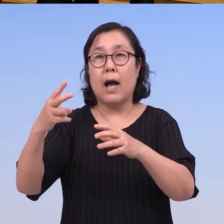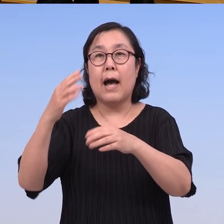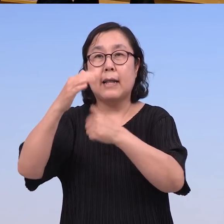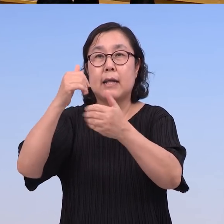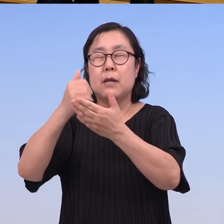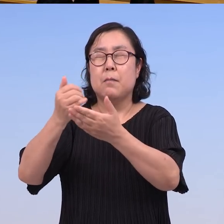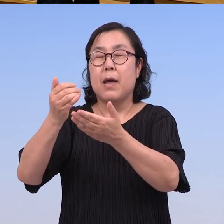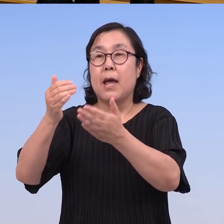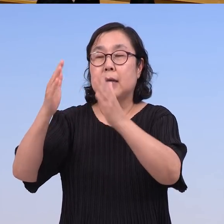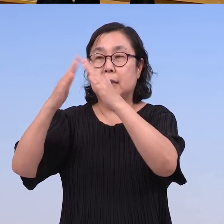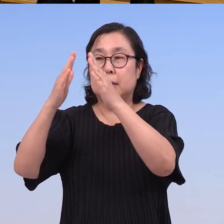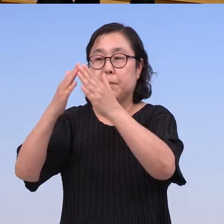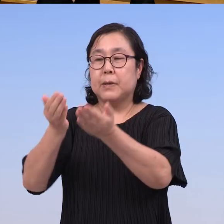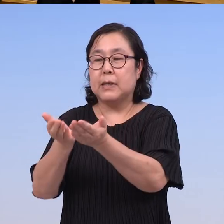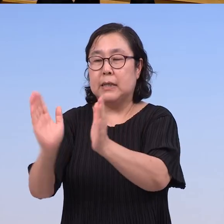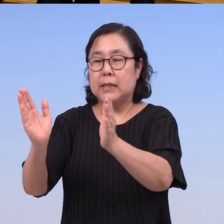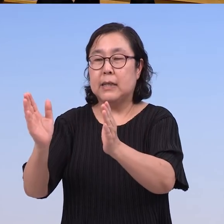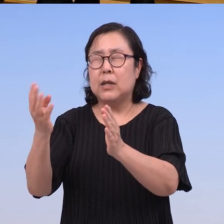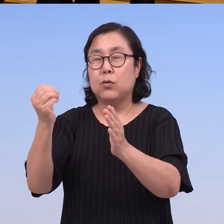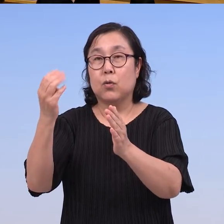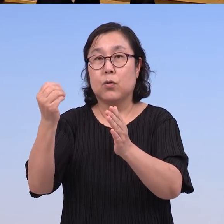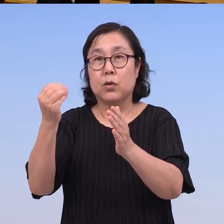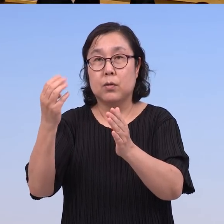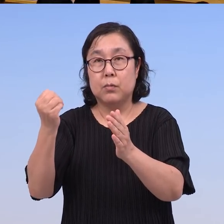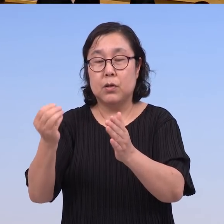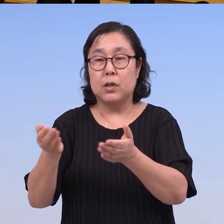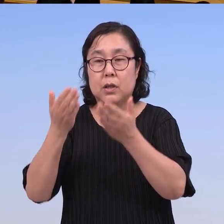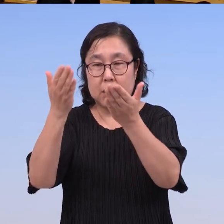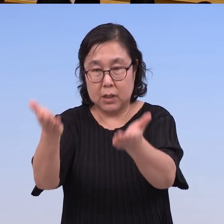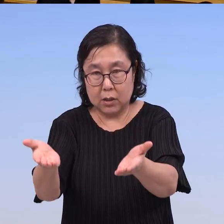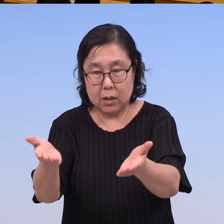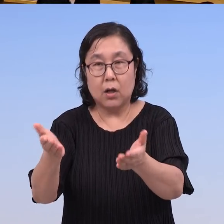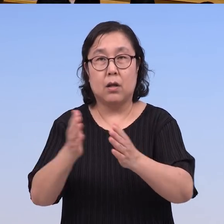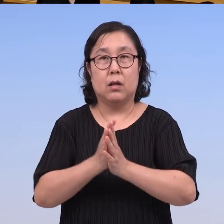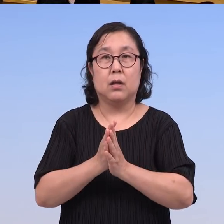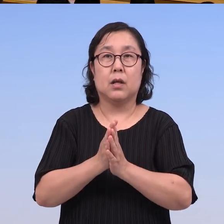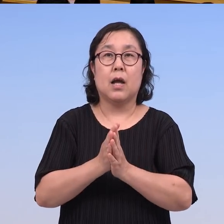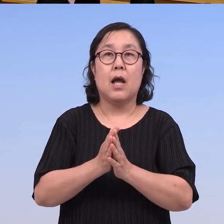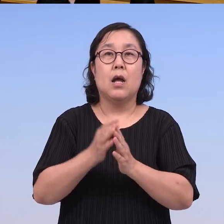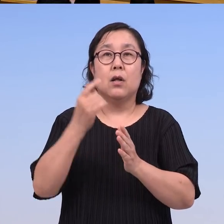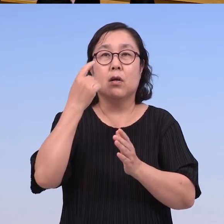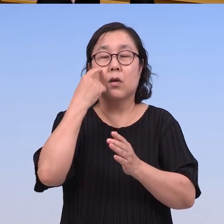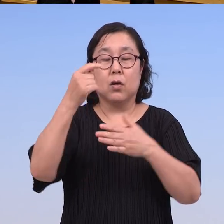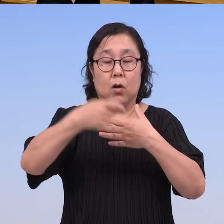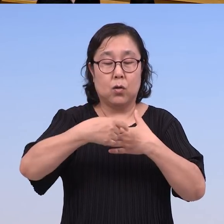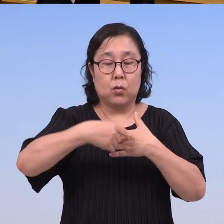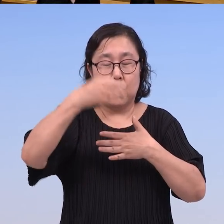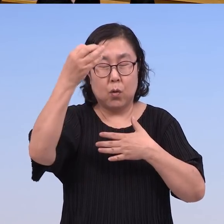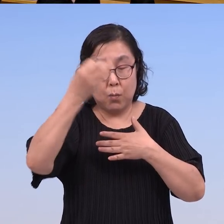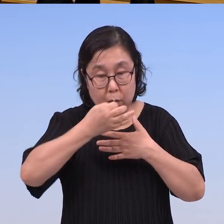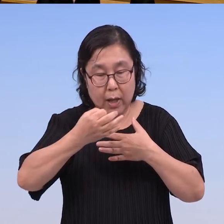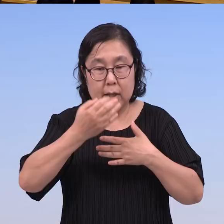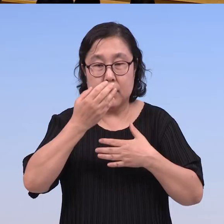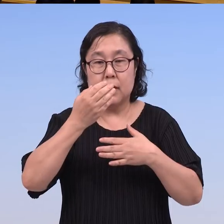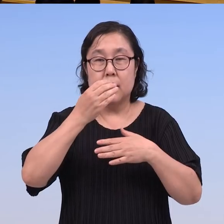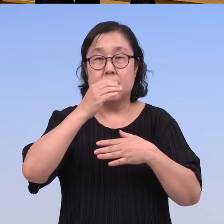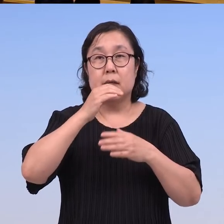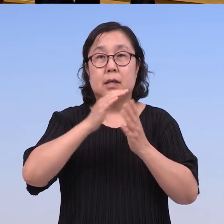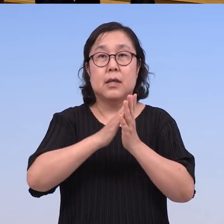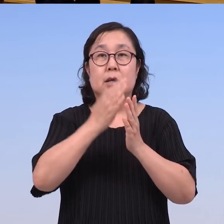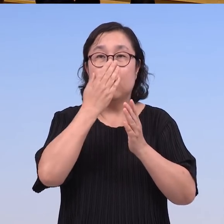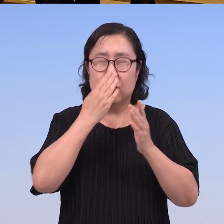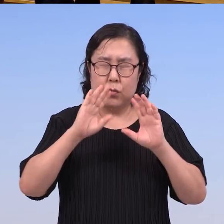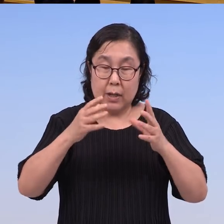넘기심에 눈으로 보기에는 여호와 하나님이 패배한 것 같아요. 눈으로 보기에는 선민 이스라엘 유다